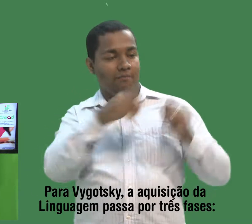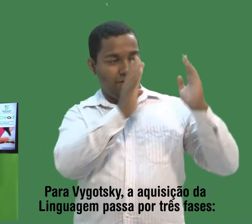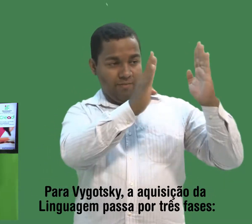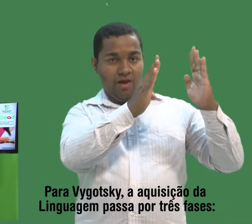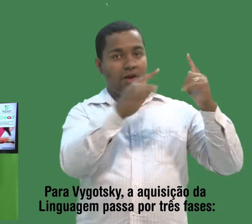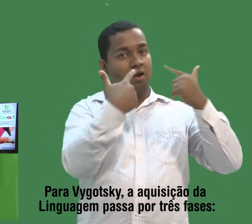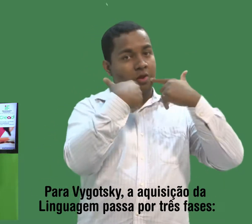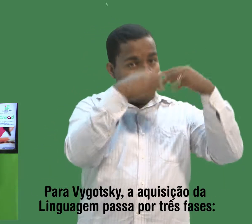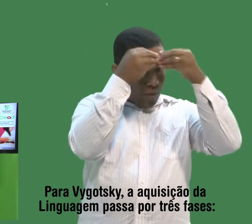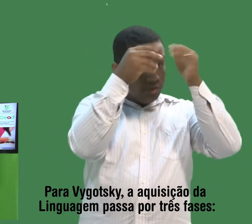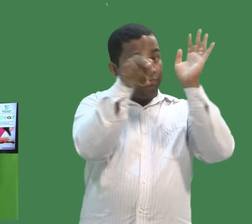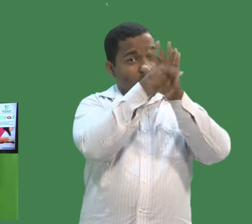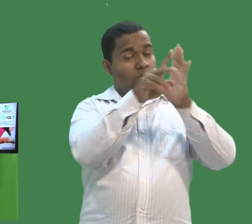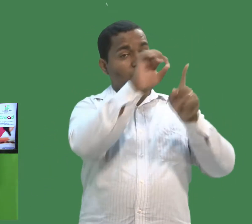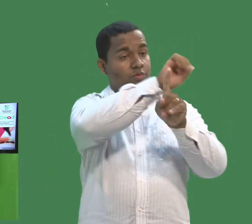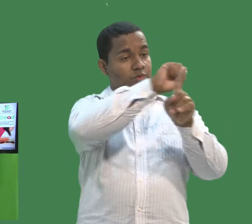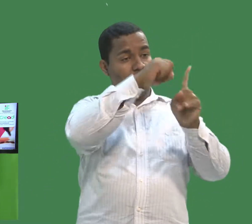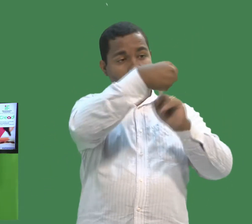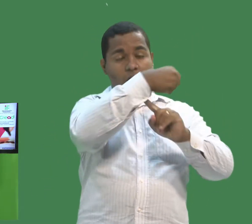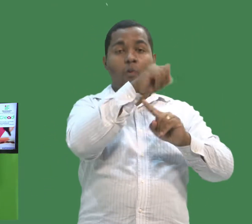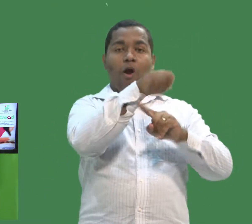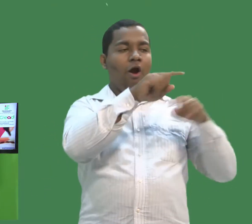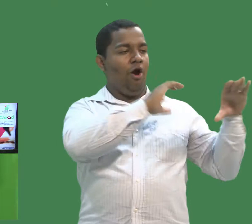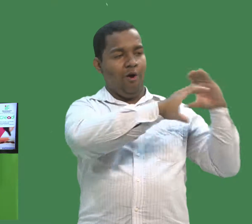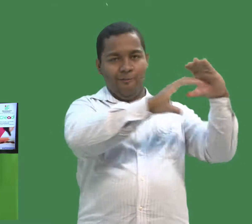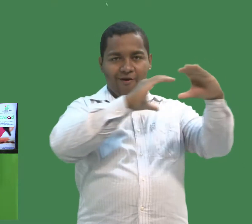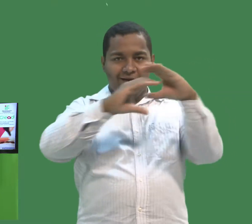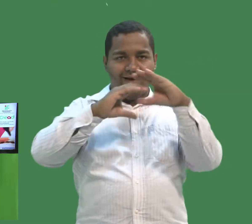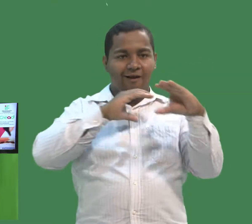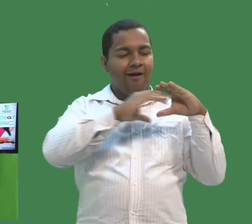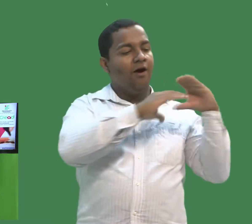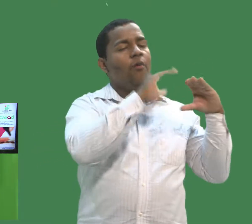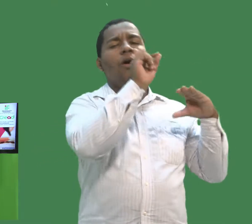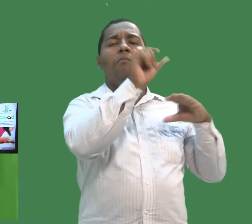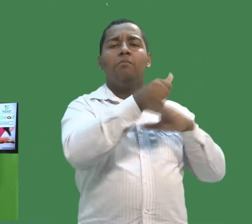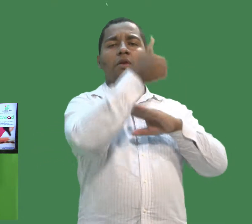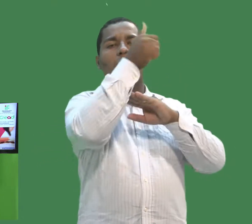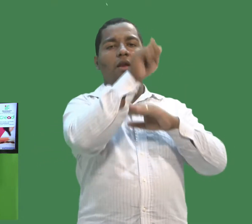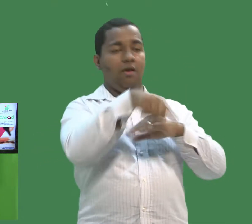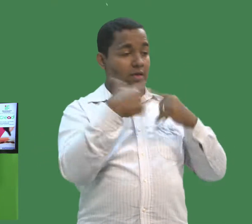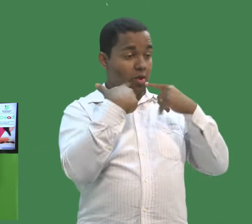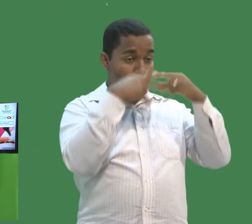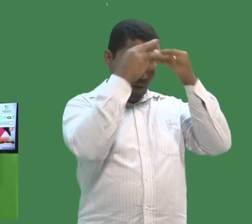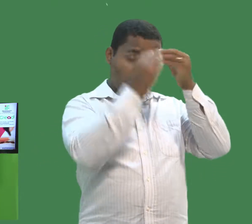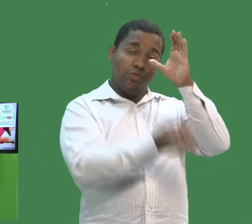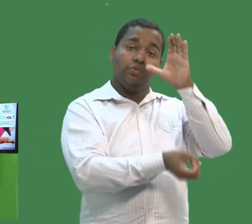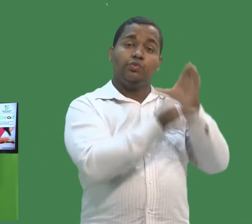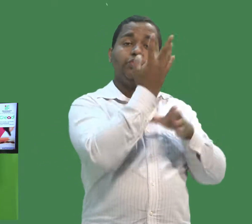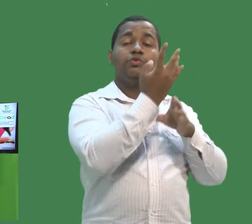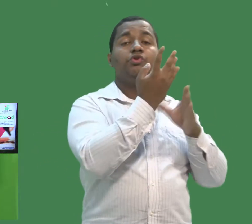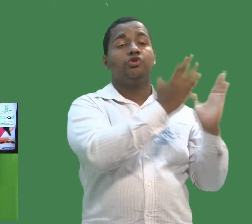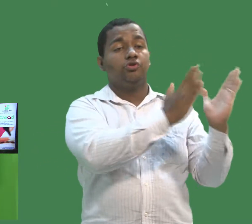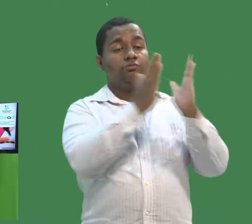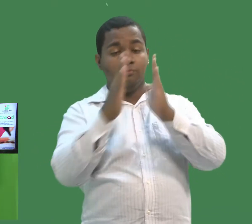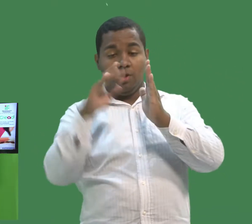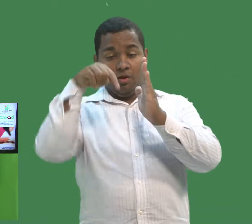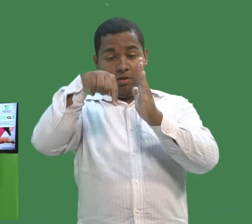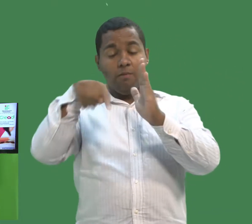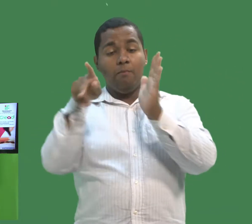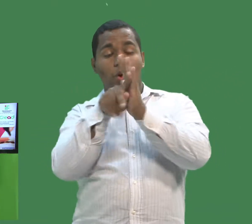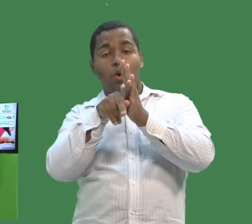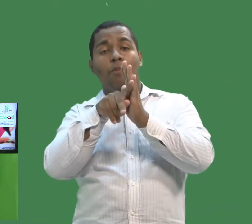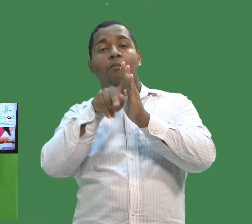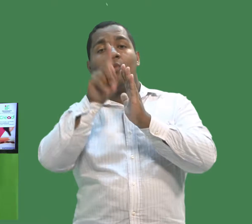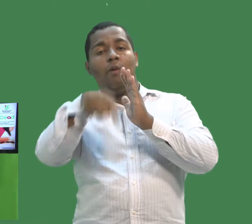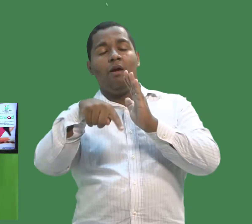social, que possui a função de denominar e comunicar, sendo a primeira a linguagem que surge, depois temos a linguagem